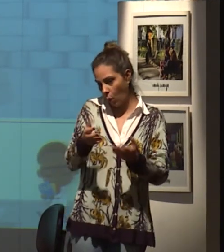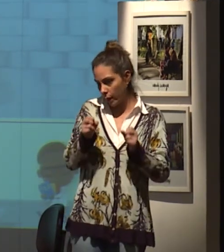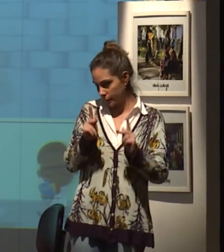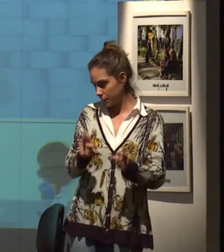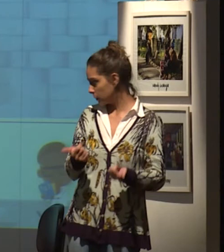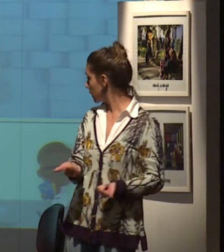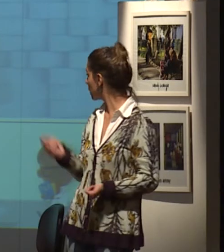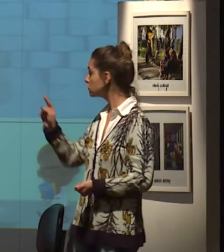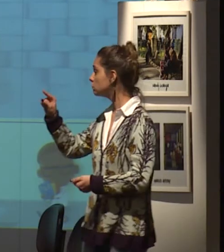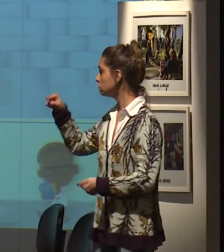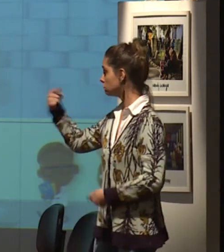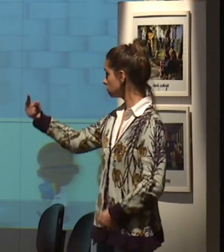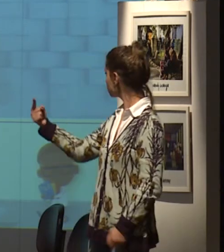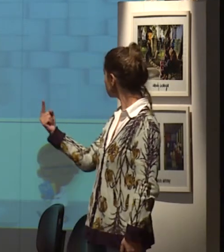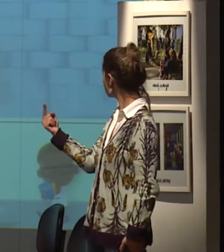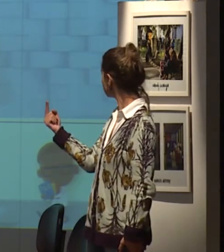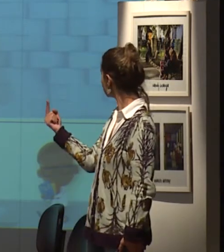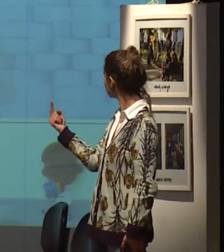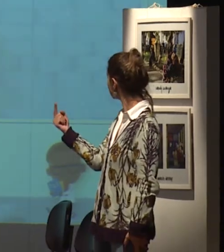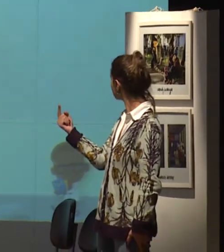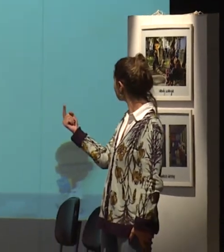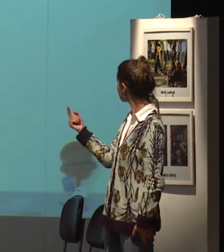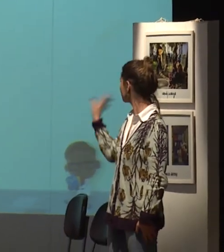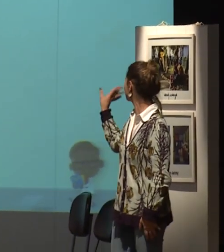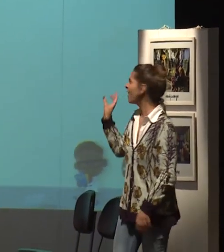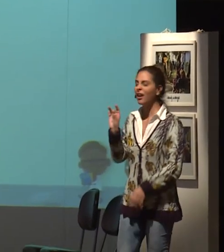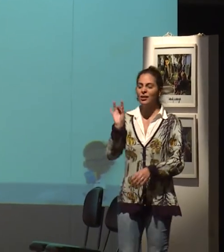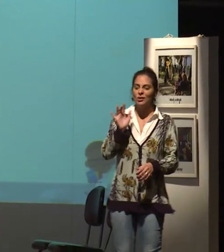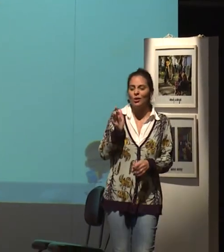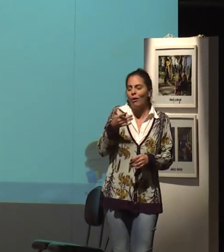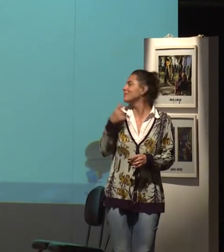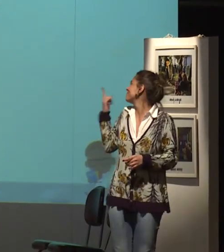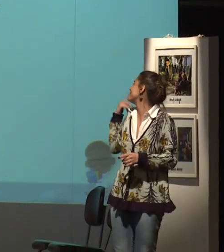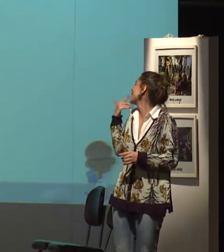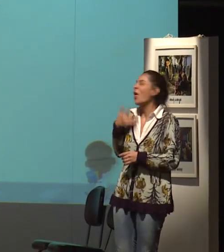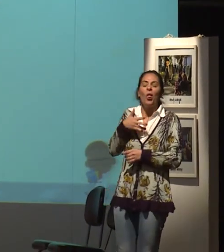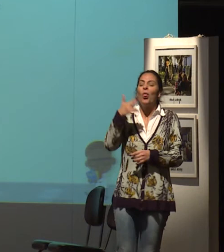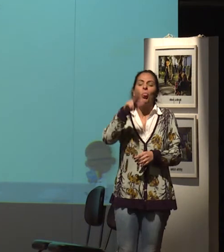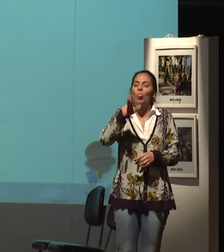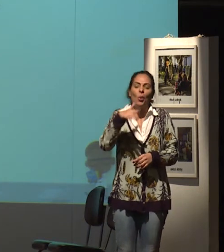Então, estou apresentando para vocês a avaliação agora. isso daí é só...